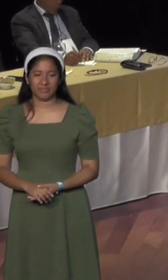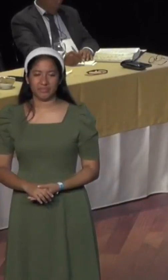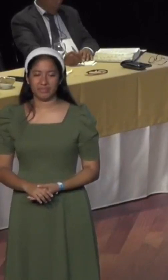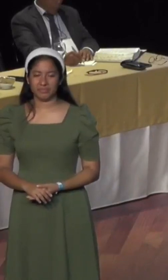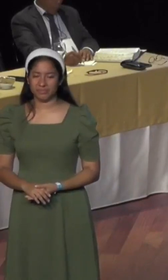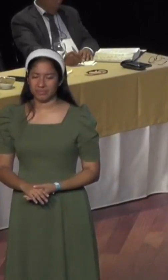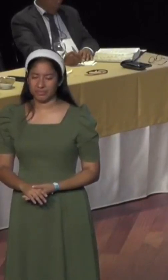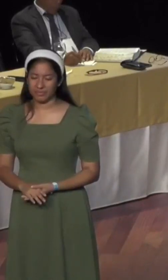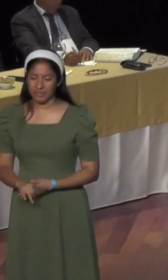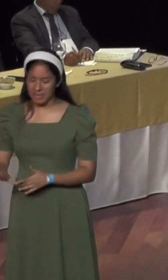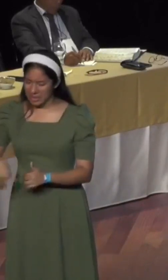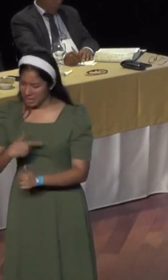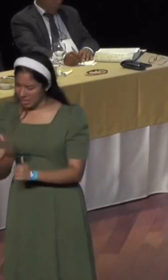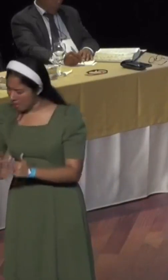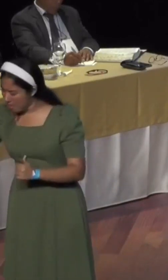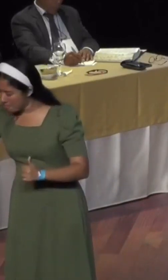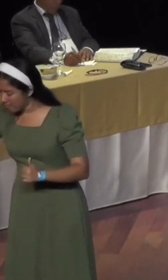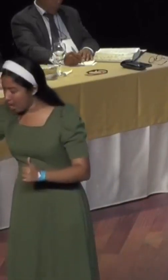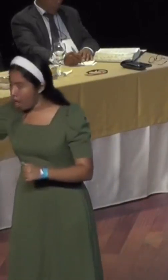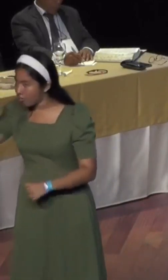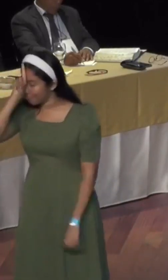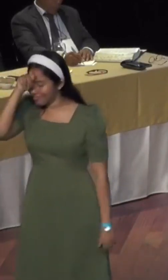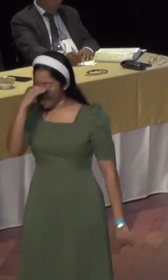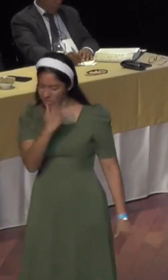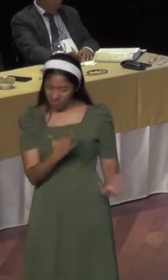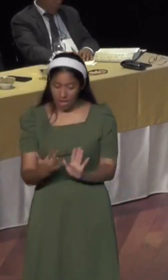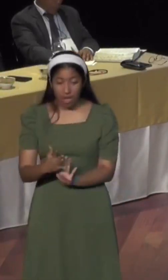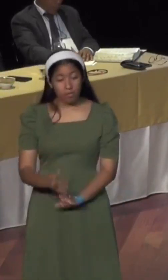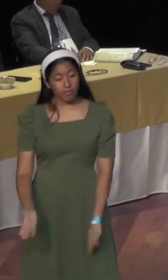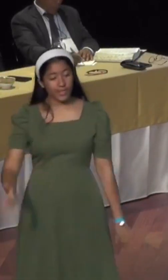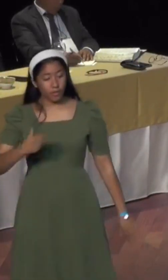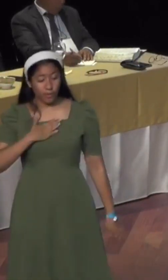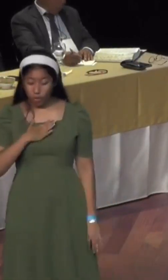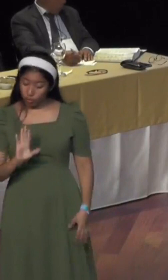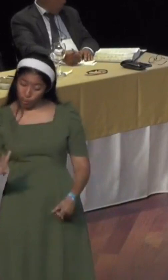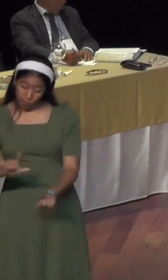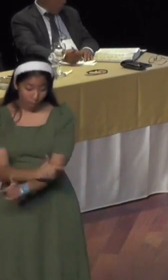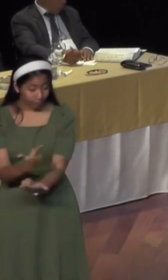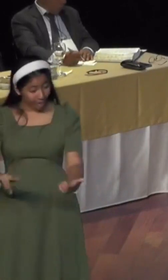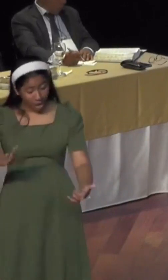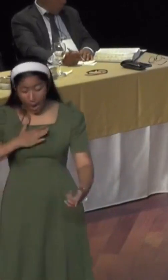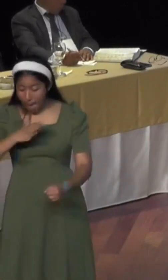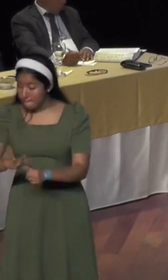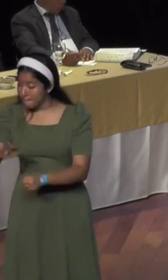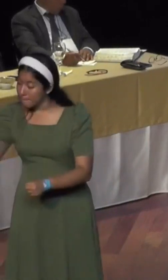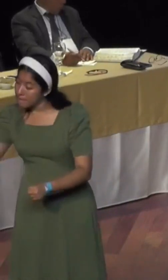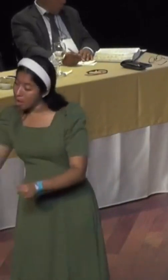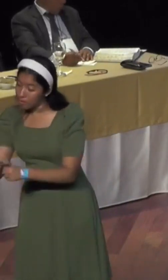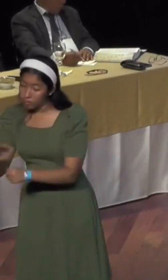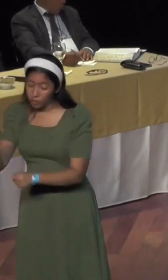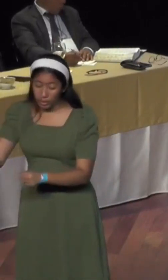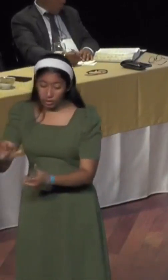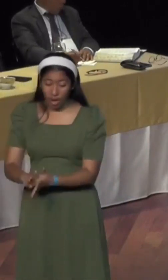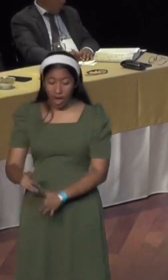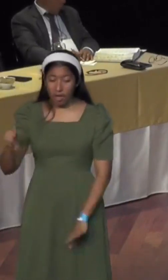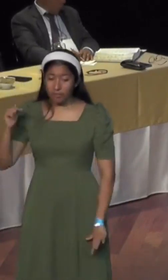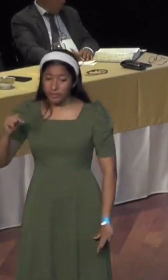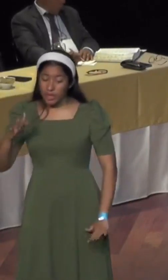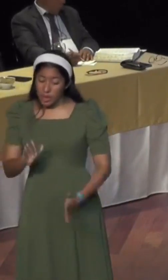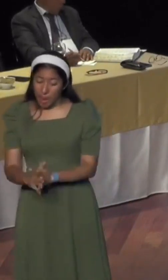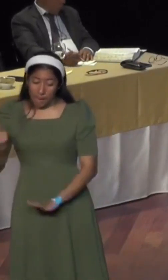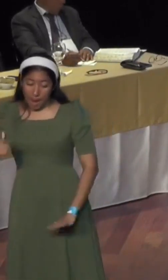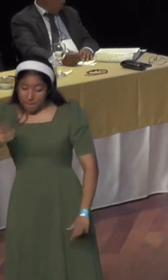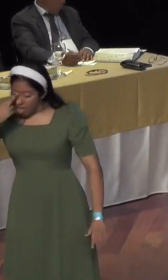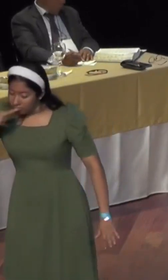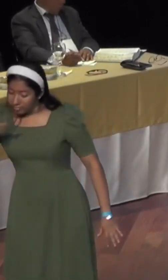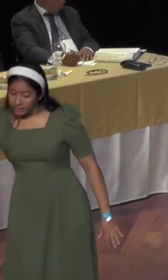Oh, Moisés llegó ante Faraón. Mira, si tú no dejas ir a mi pueblo, tengo plagas para ti. Vamos a matar a tu hijo,